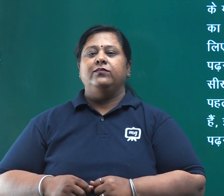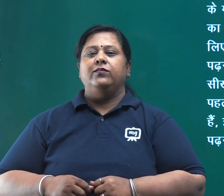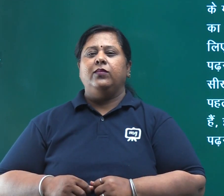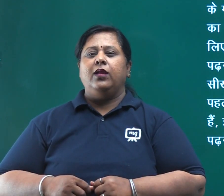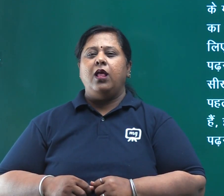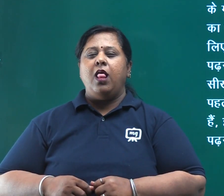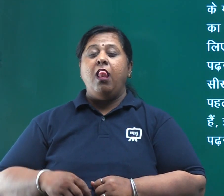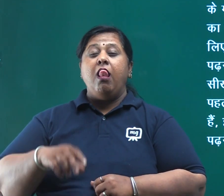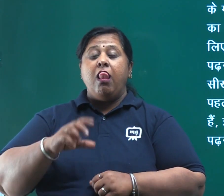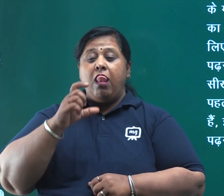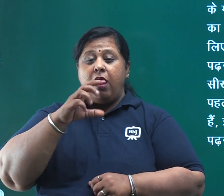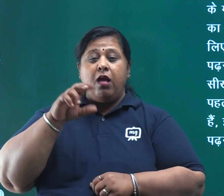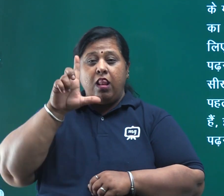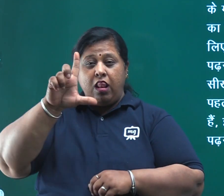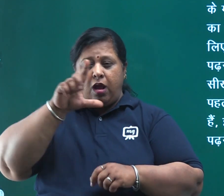लाखों करोड़ों